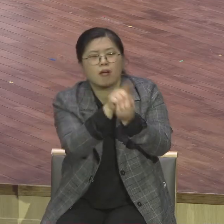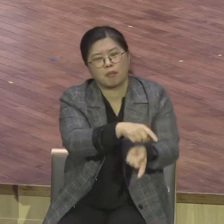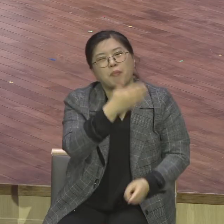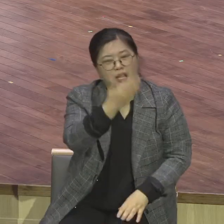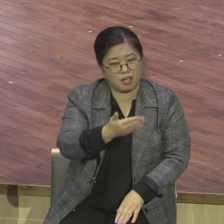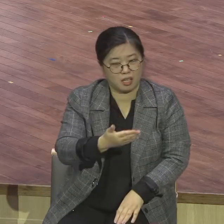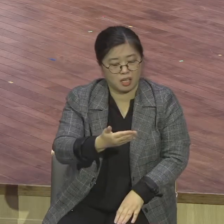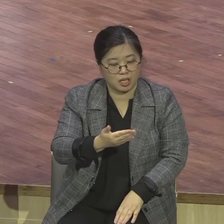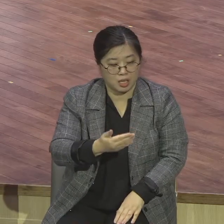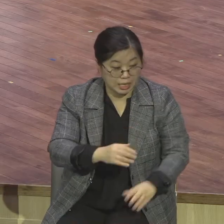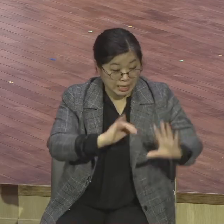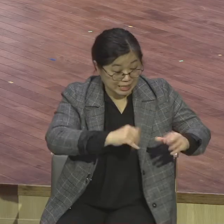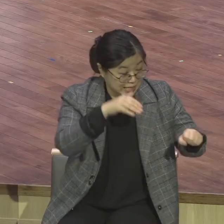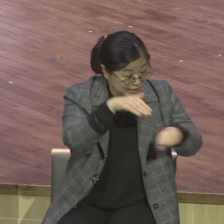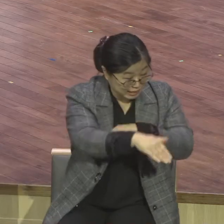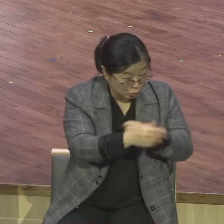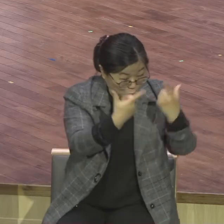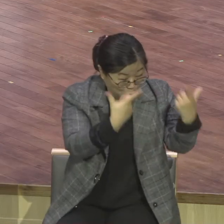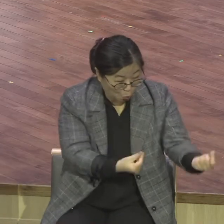그걸 제가 체험하니까